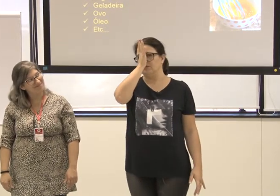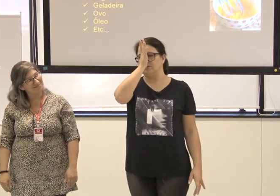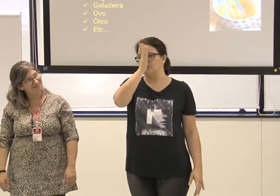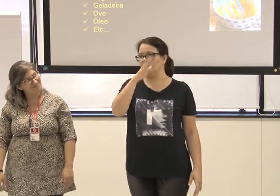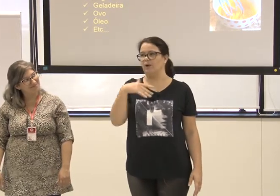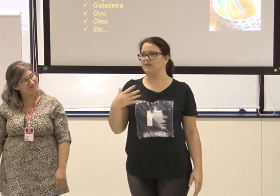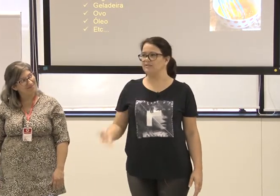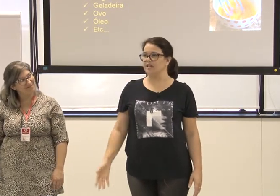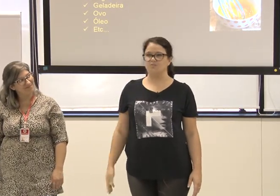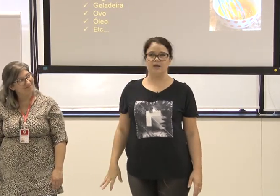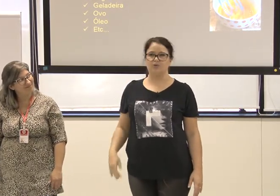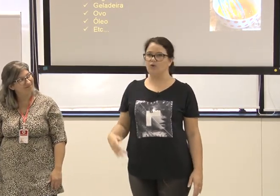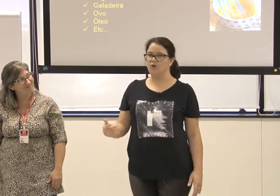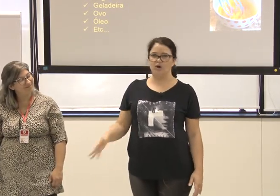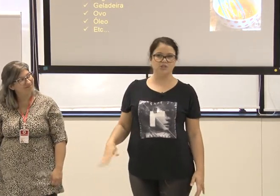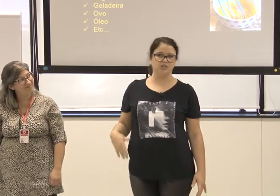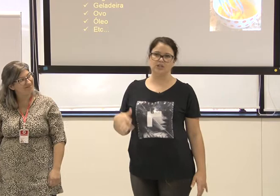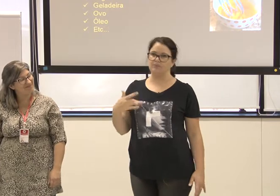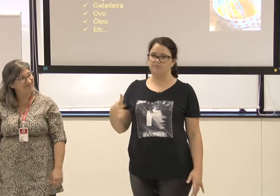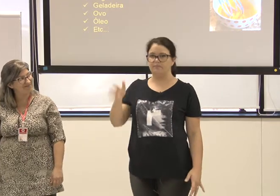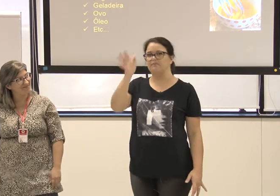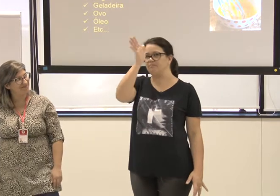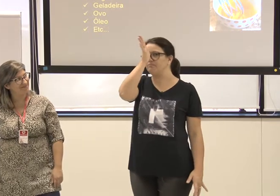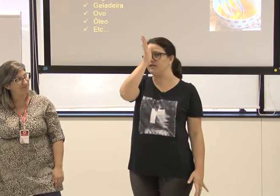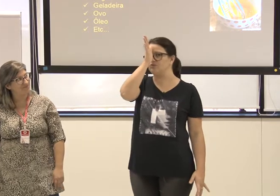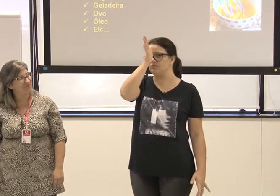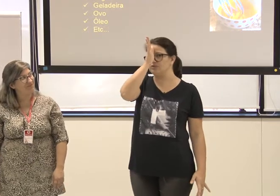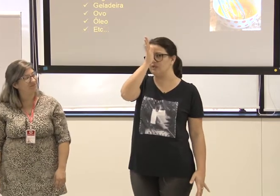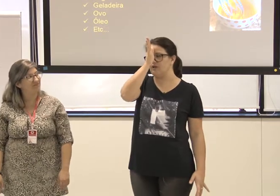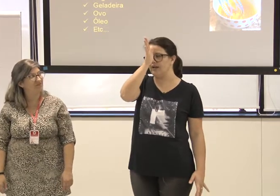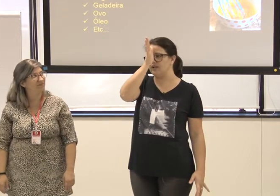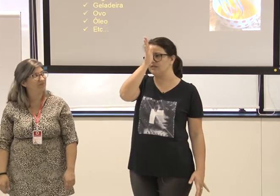Não importa se é de peru ou de presunto, o sinal é esse.